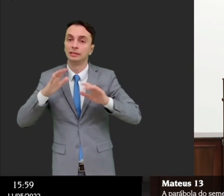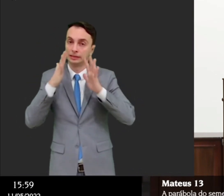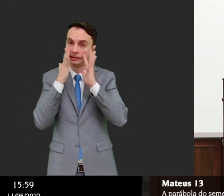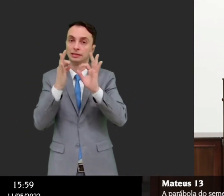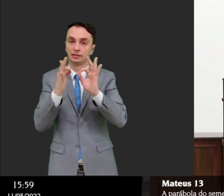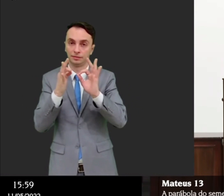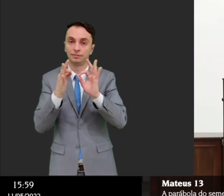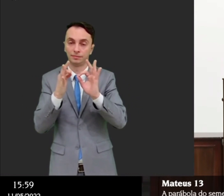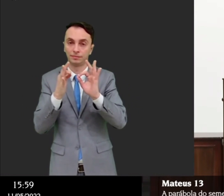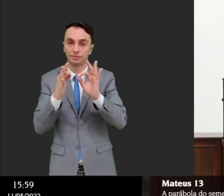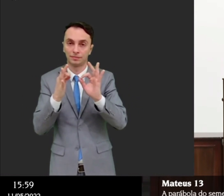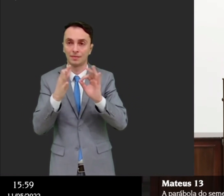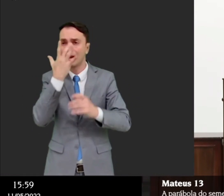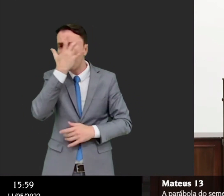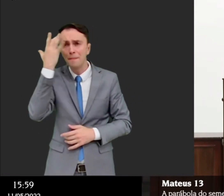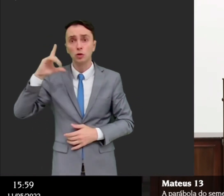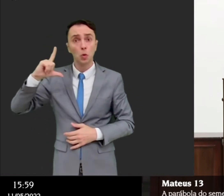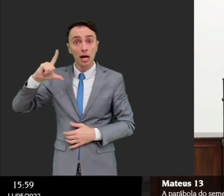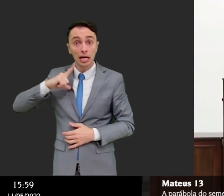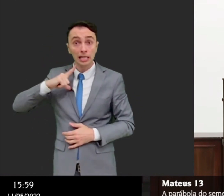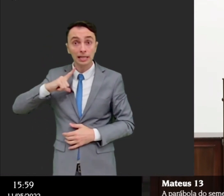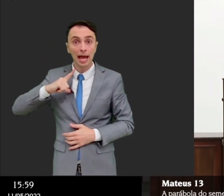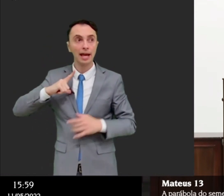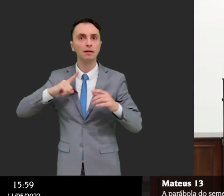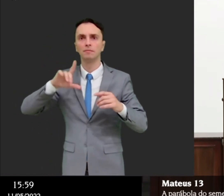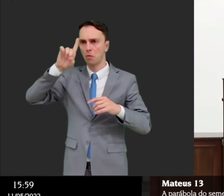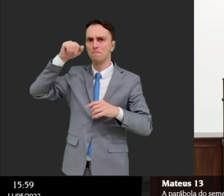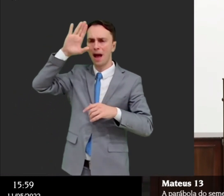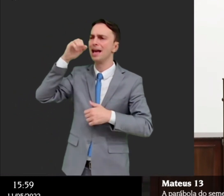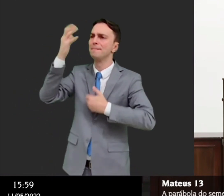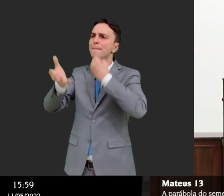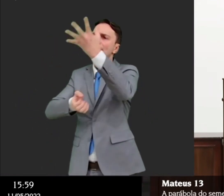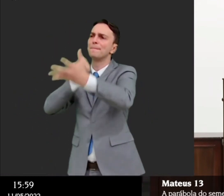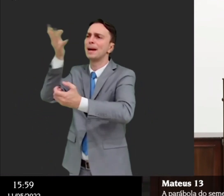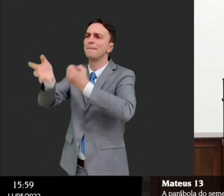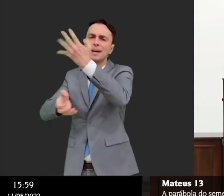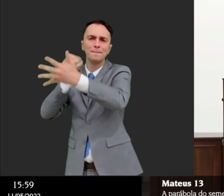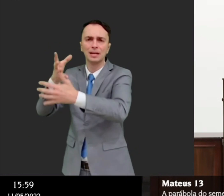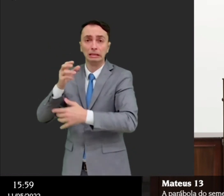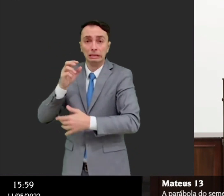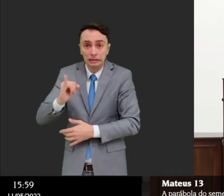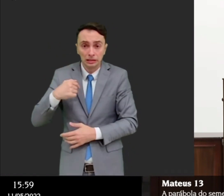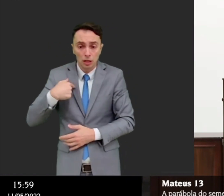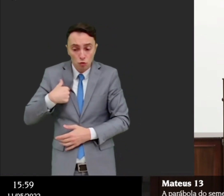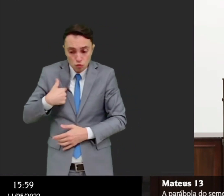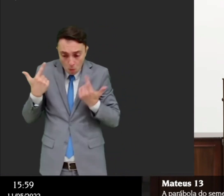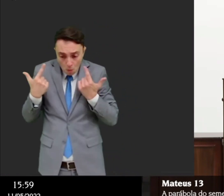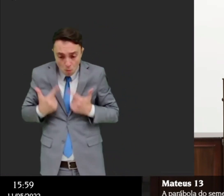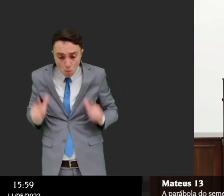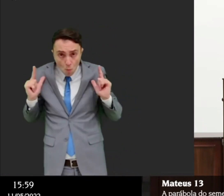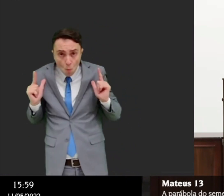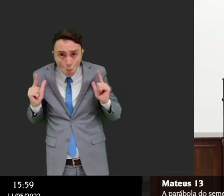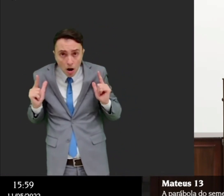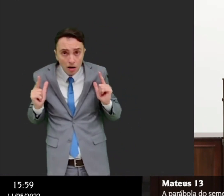ele dá mais, e para aquele que não tem, ele tira até o pouco que tem. Eu não posso estar dentro, embaixo do peso